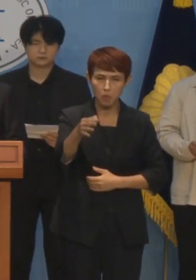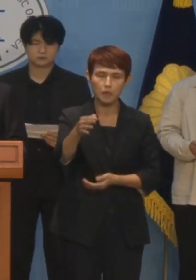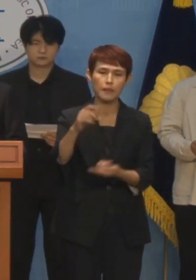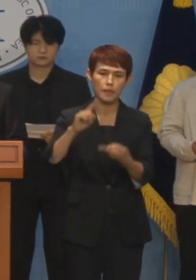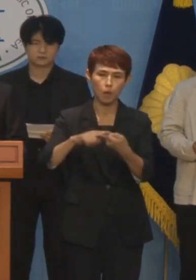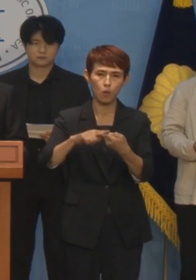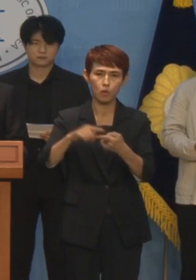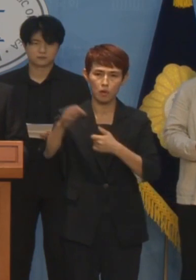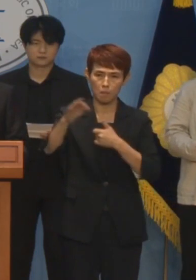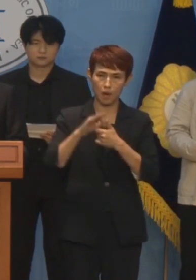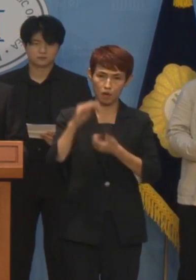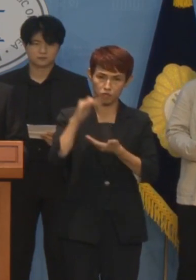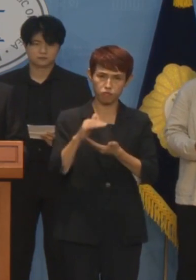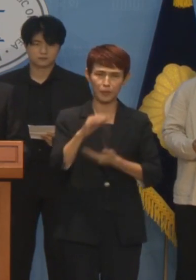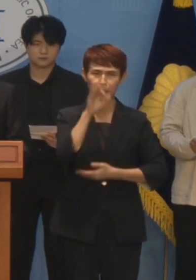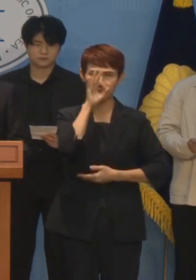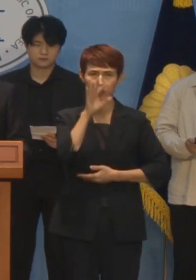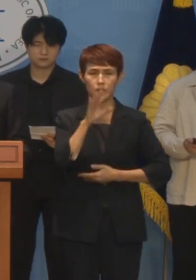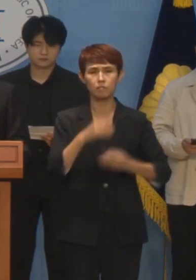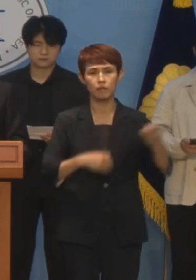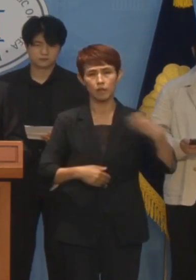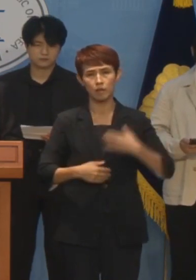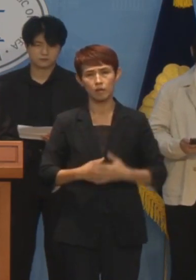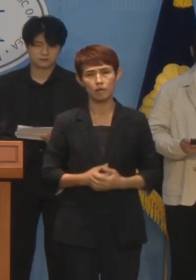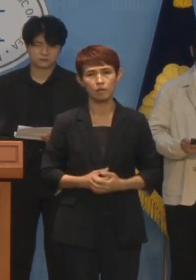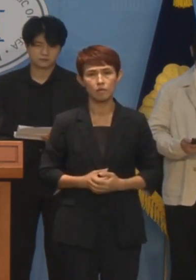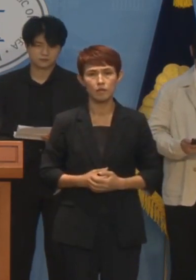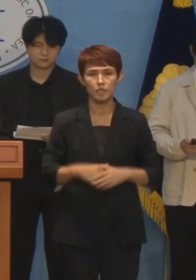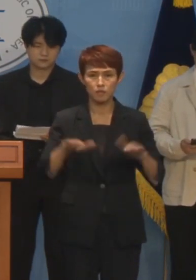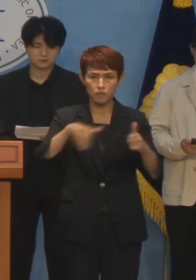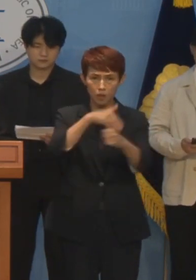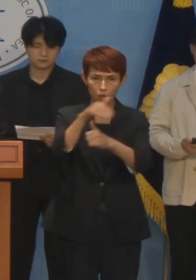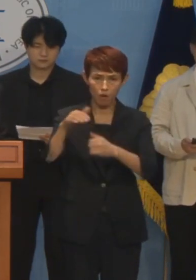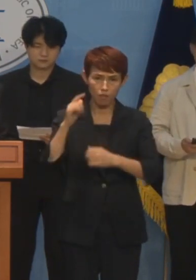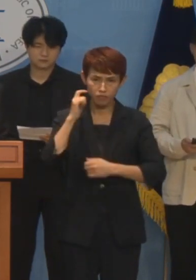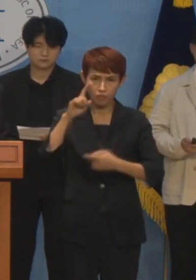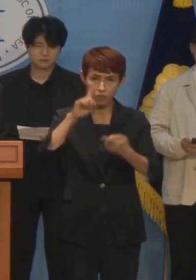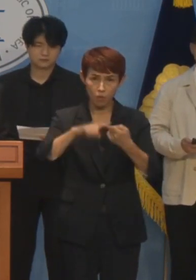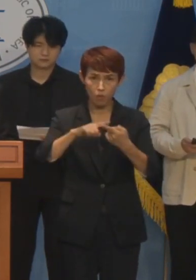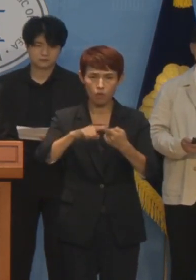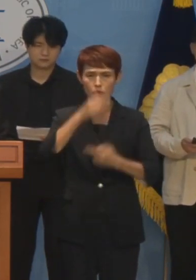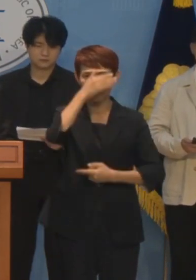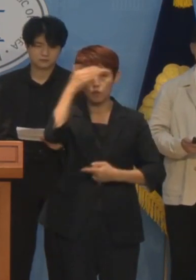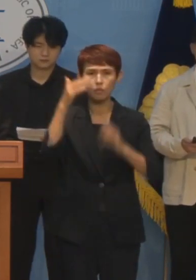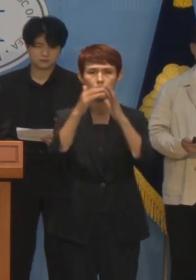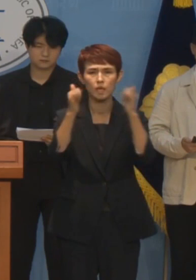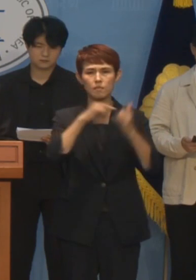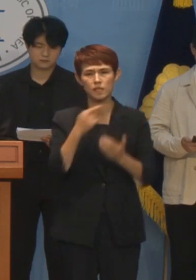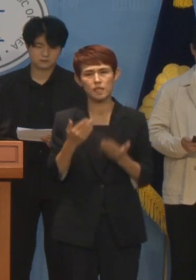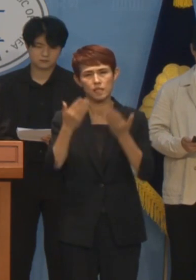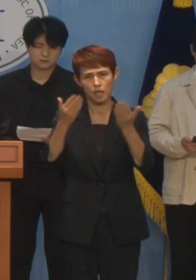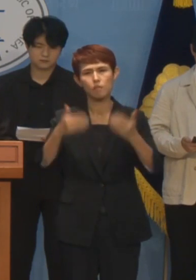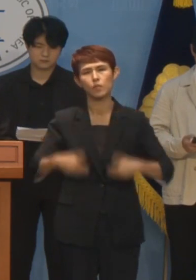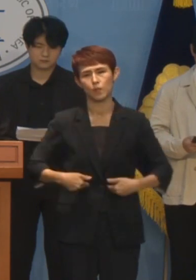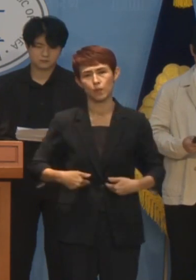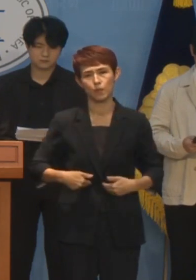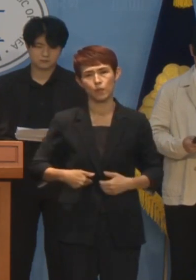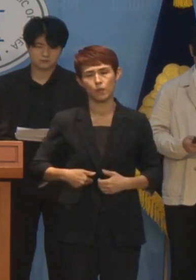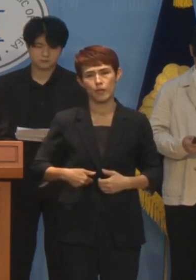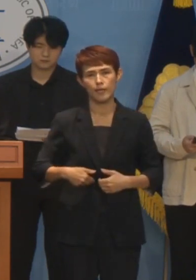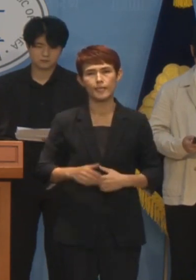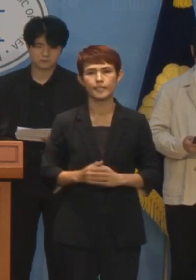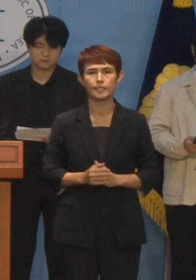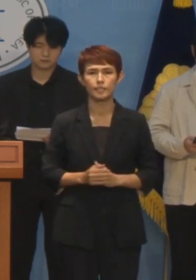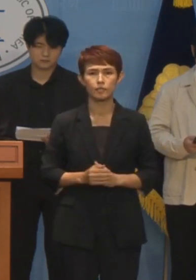모두 불가능하다고만 합니다. 현행의 유지는 특정 세대, 특히 젊은 층의 희생을 의미하기에 더욱이나